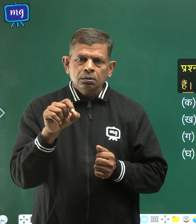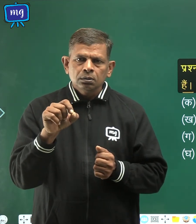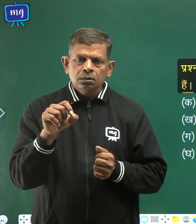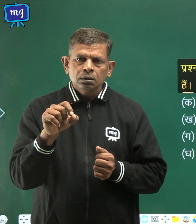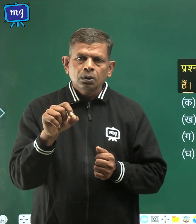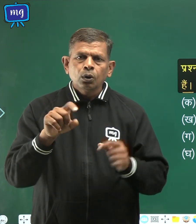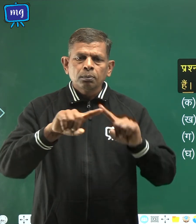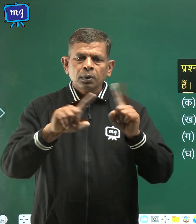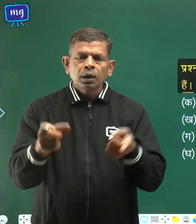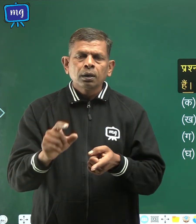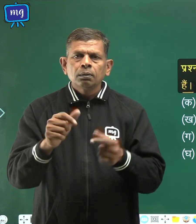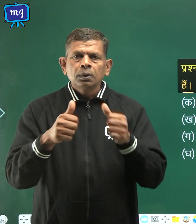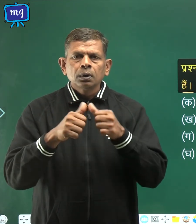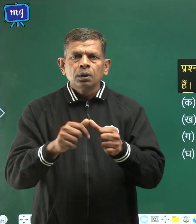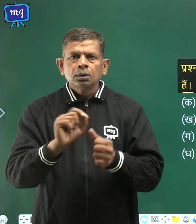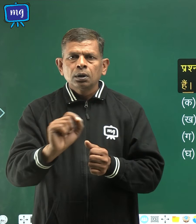और ब्रैकेट में उत्तर लिखिए।